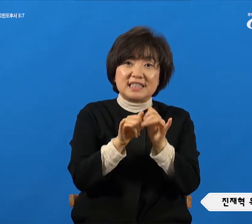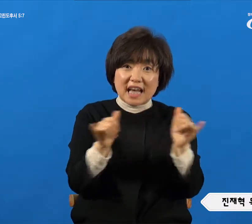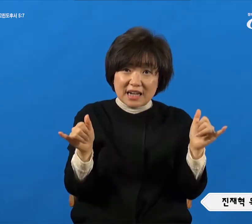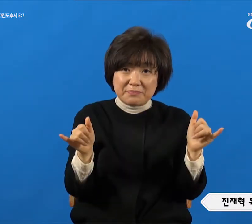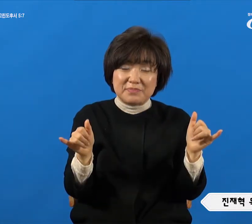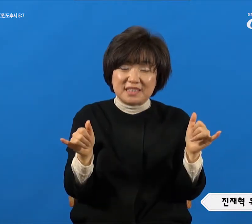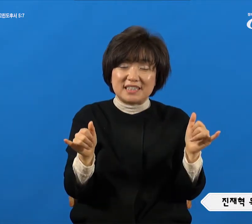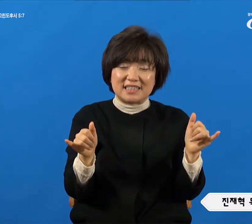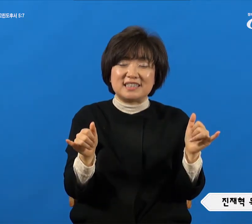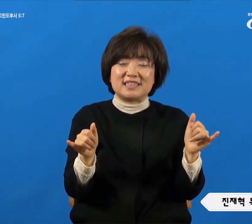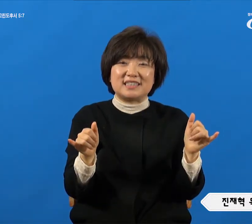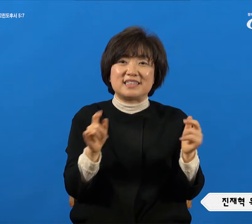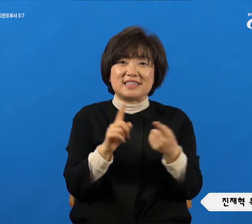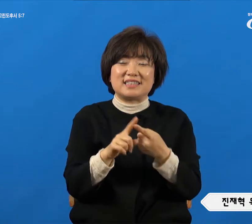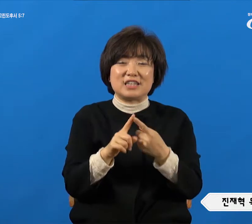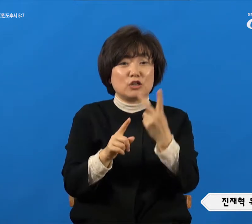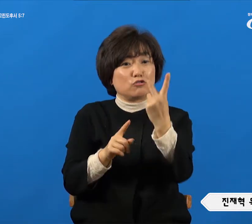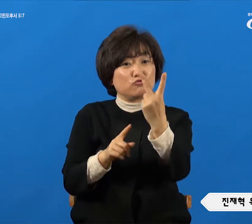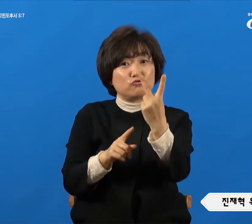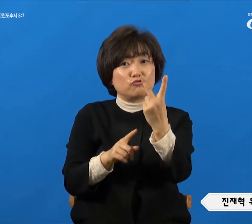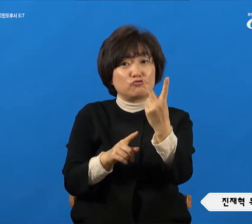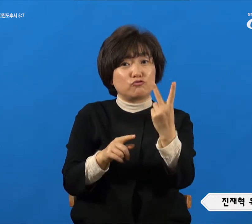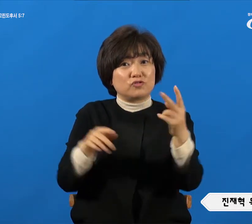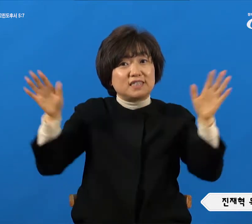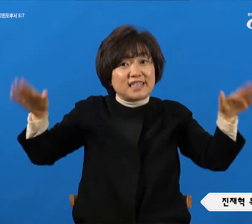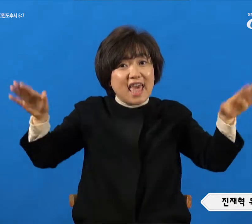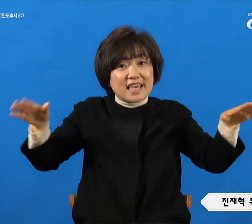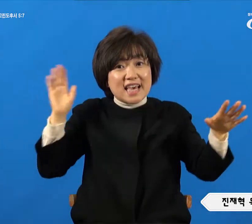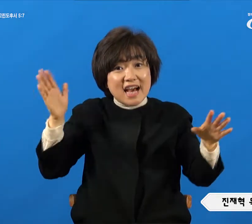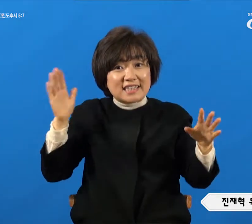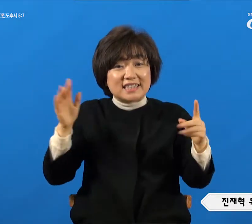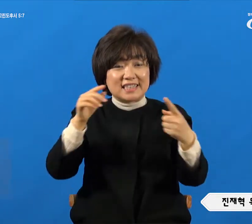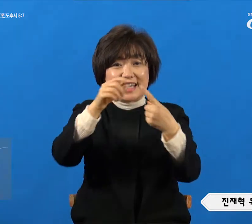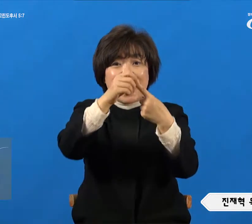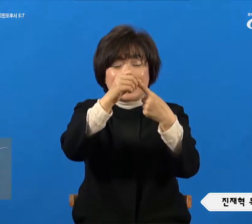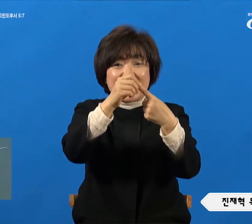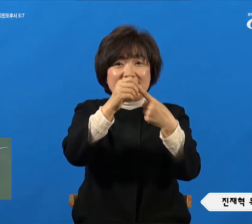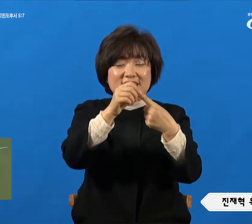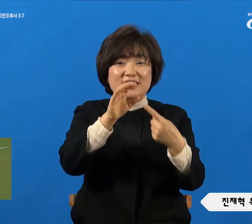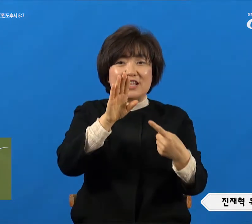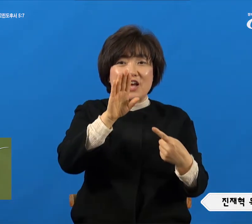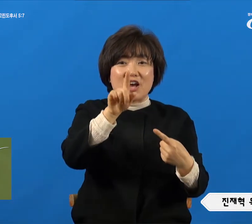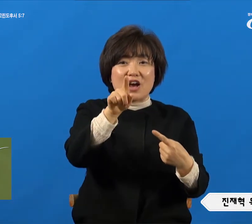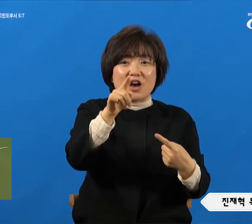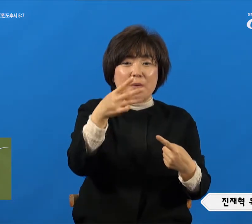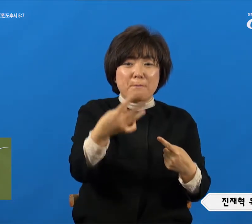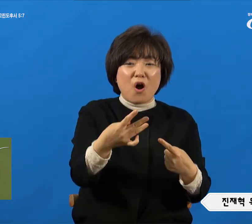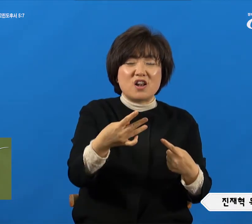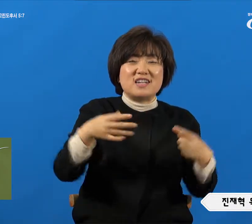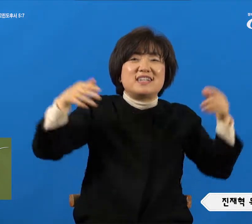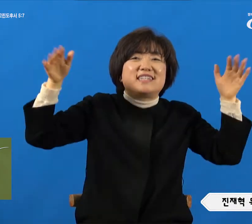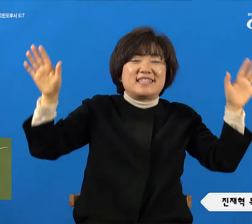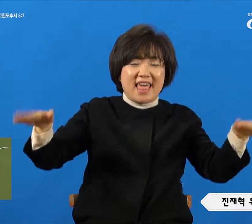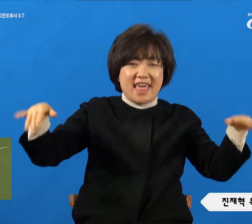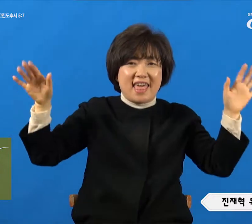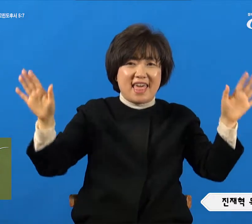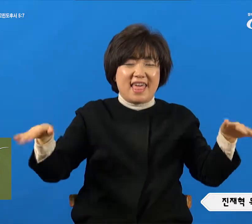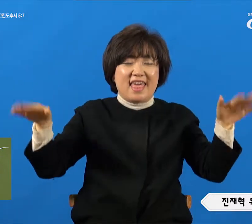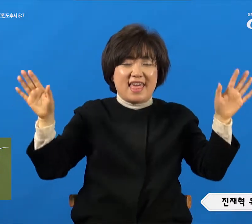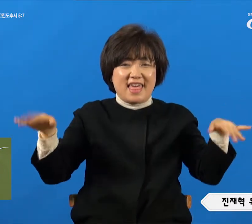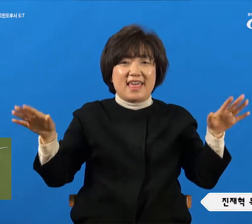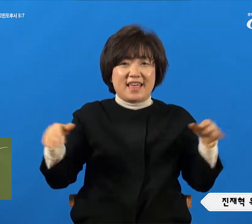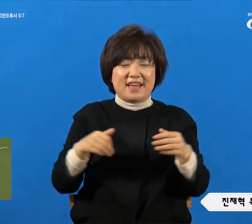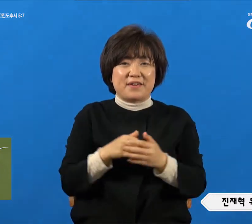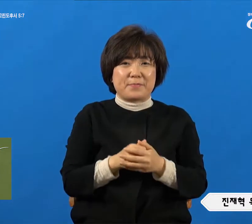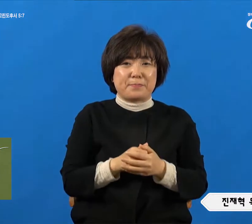마리의 새 이야기를 들어보신 적이 있습니까? 하나는 벌새라고 부르는